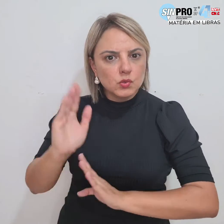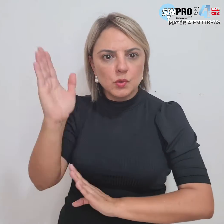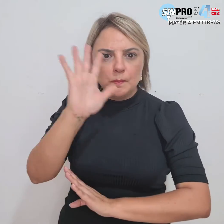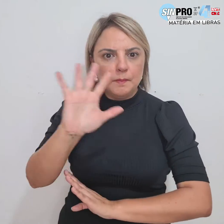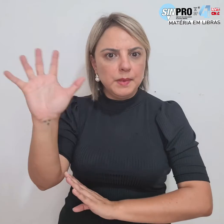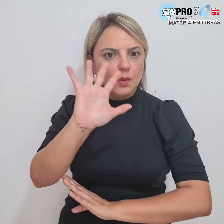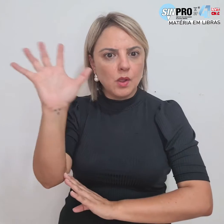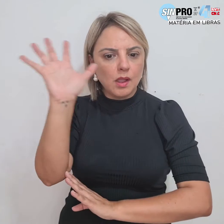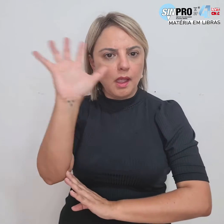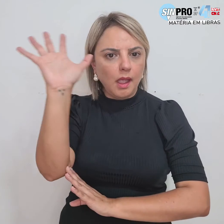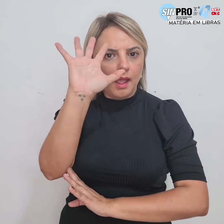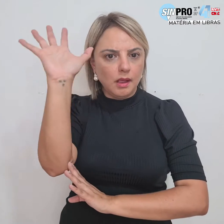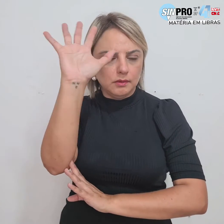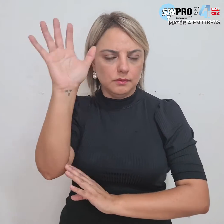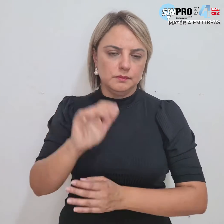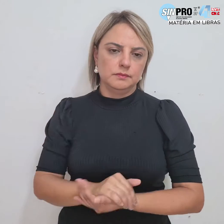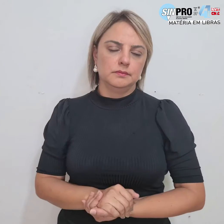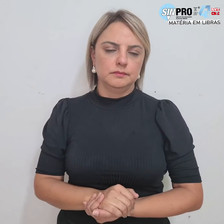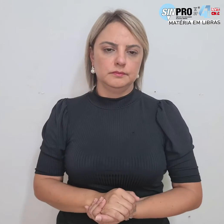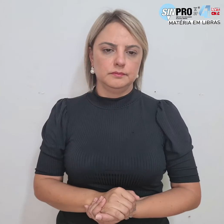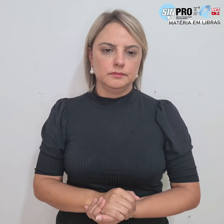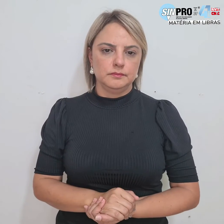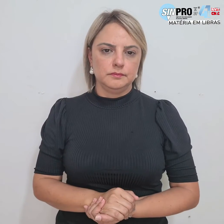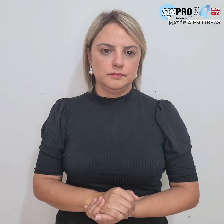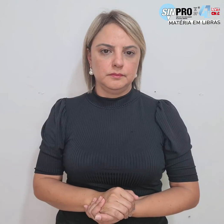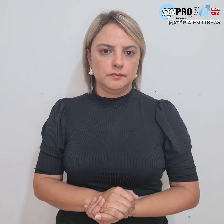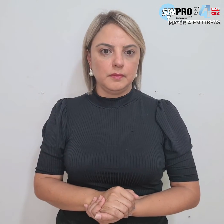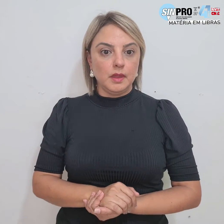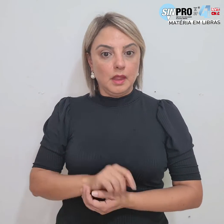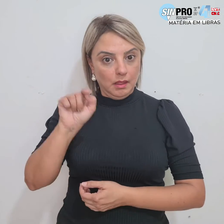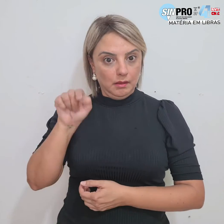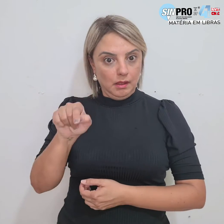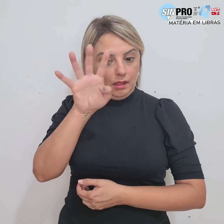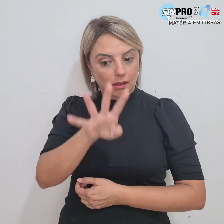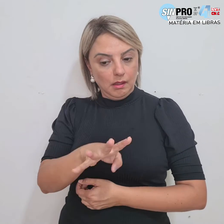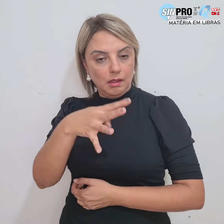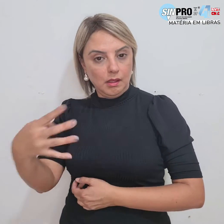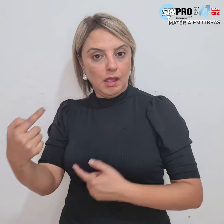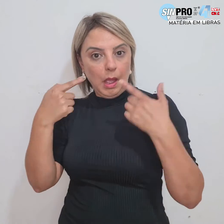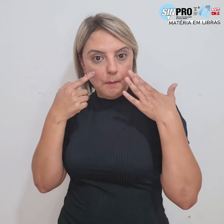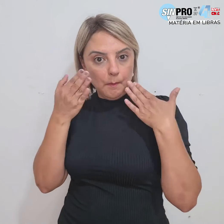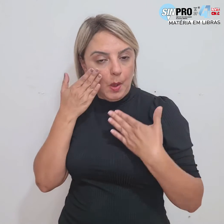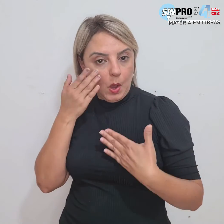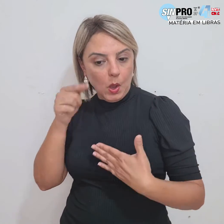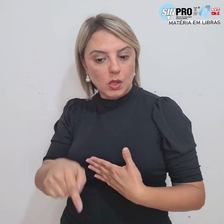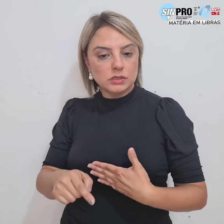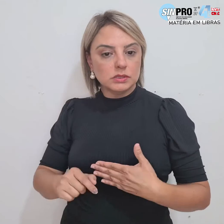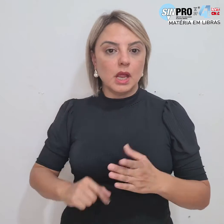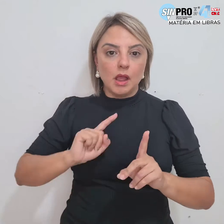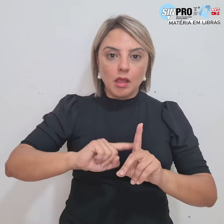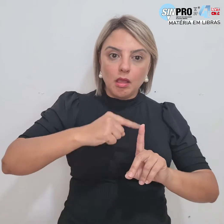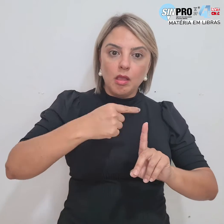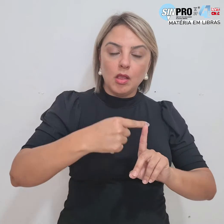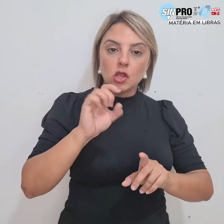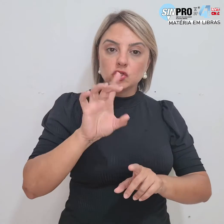Energia, Boa Vista Energia, Ceau e Cepisa. O quadro a seguir ilustra os reajustes ocorridos apenas